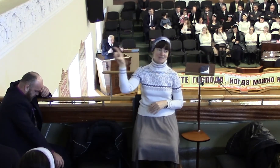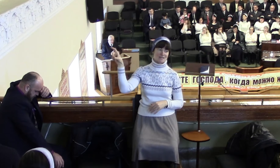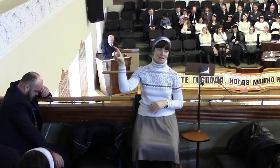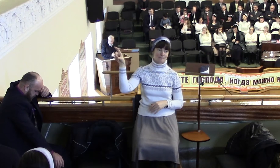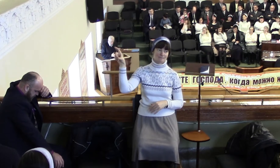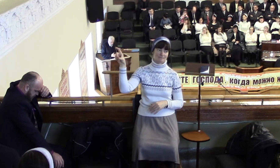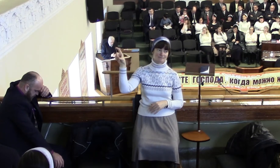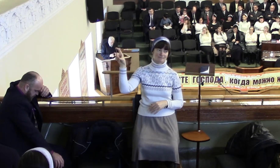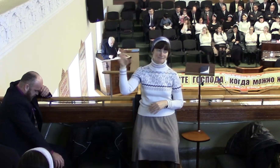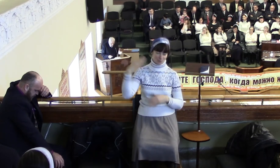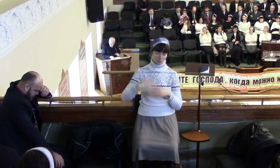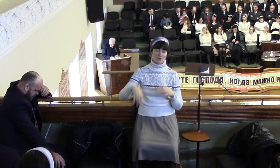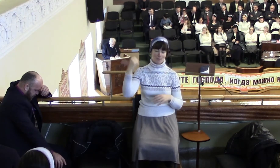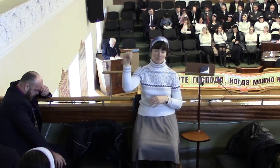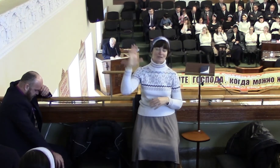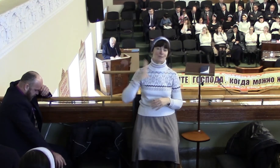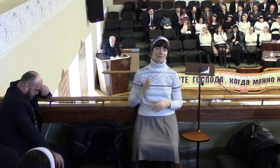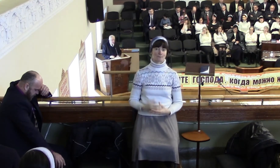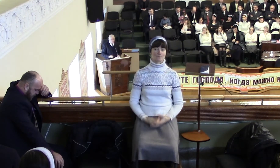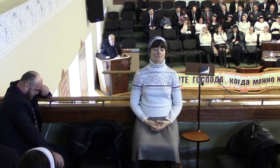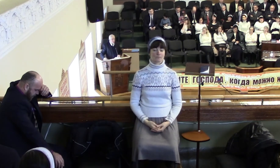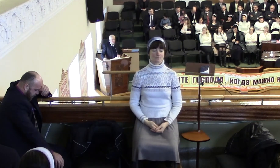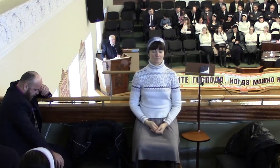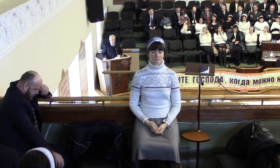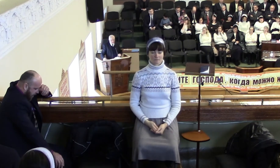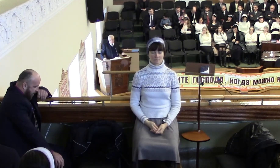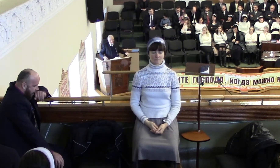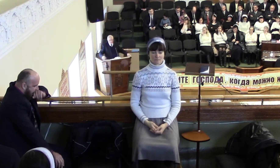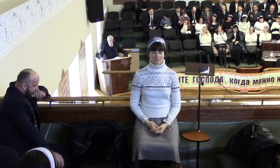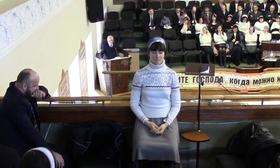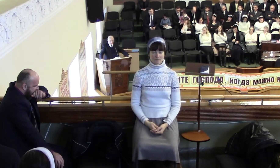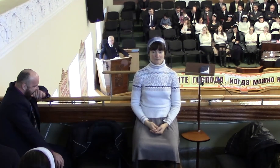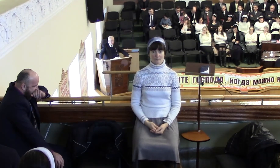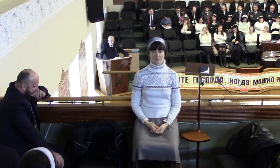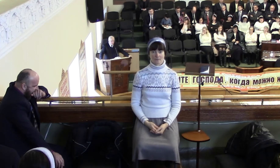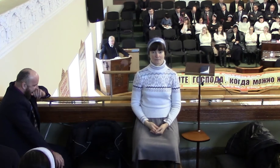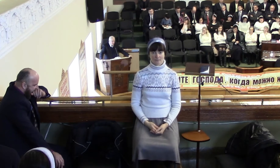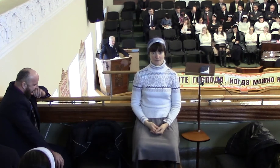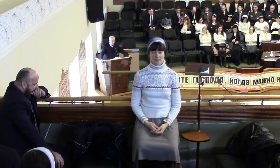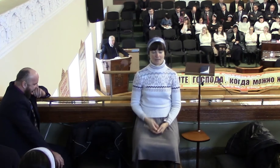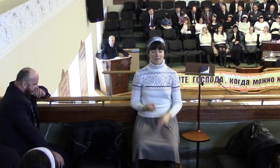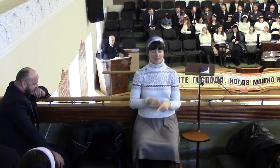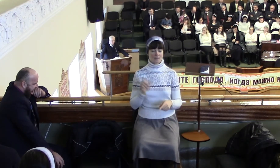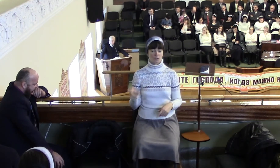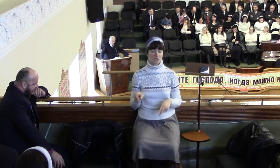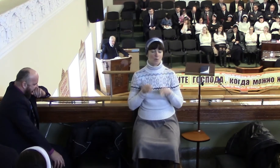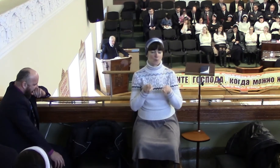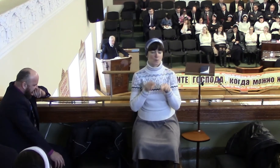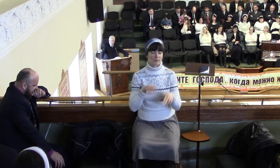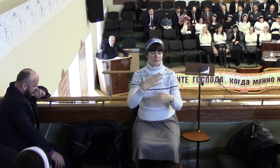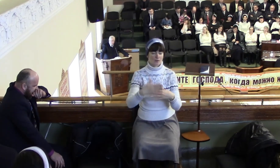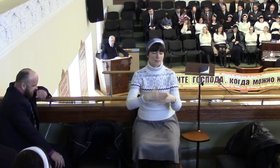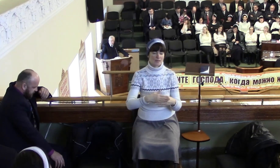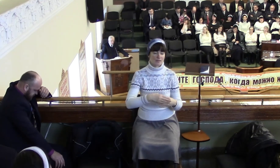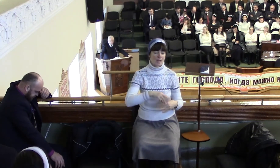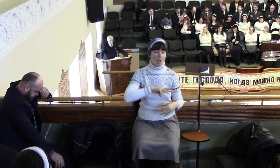двумя разбойниками. Но сам Билли Грэм, проповедник, который проповедовал перед миллионами людей за свою